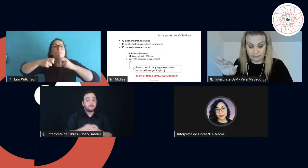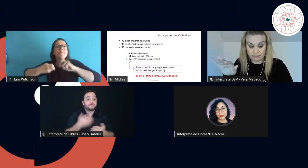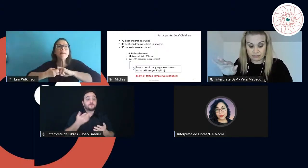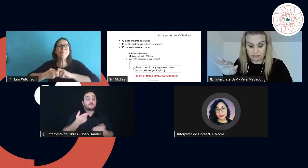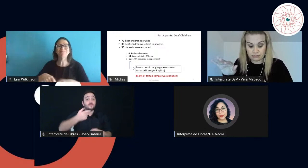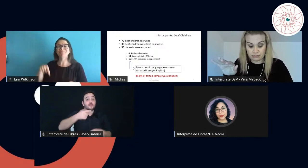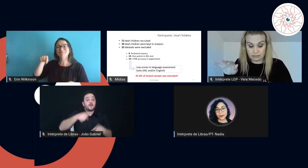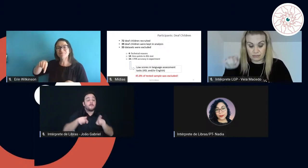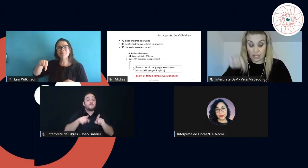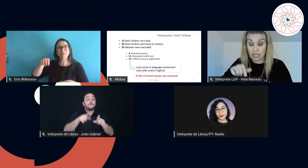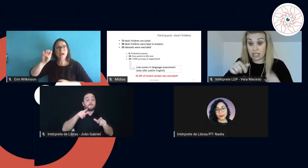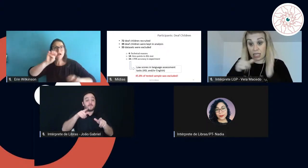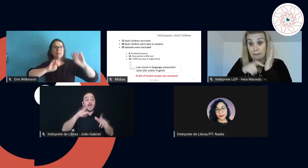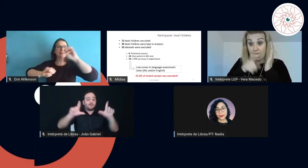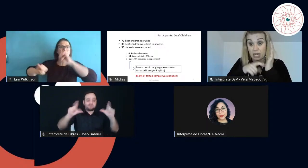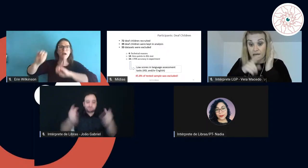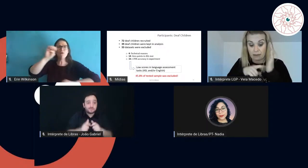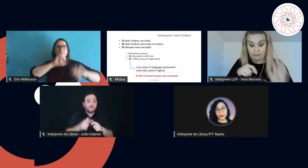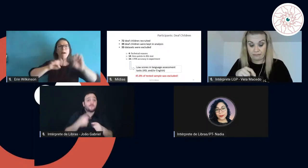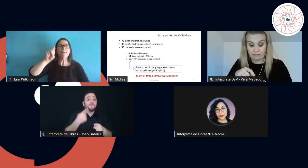dos Estados Unidos.